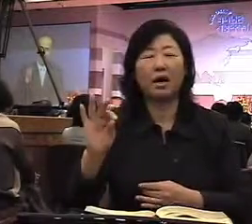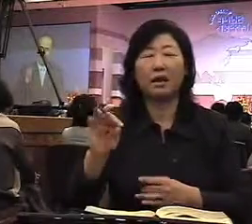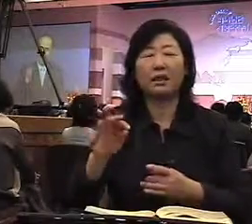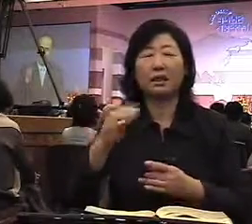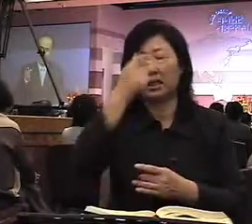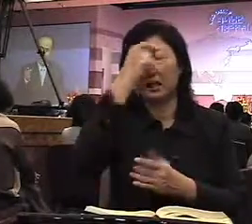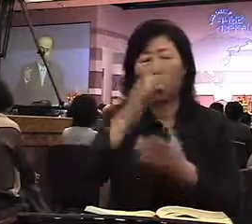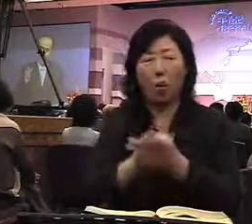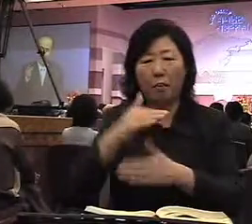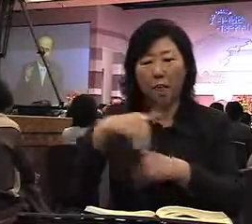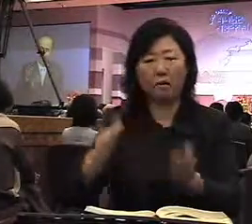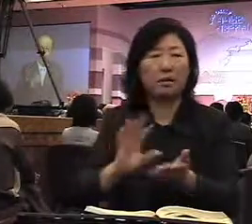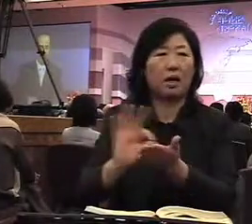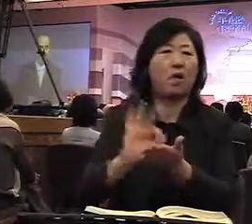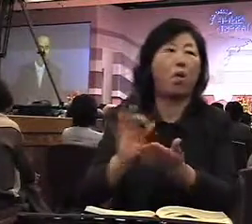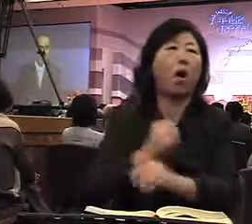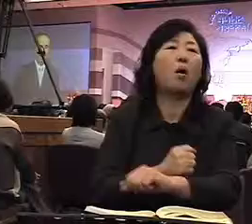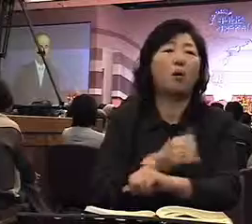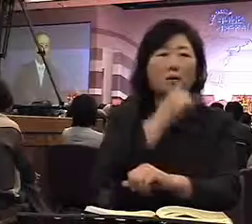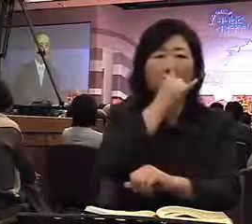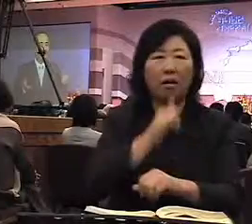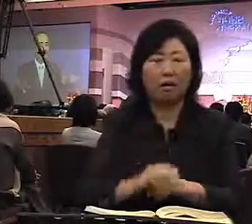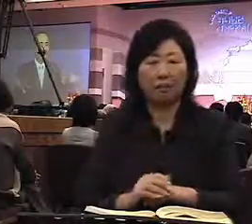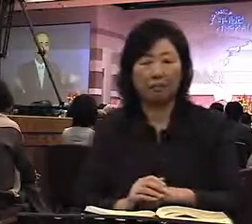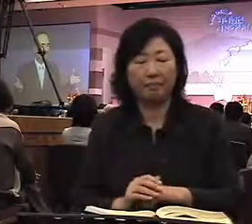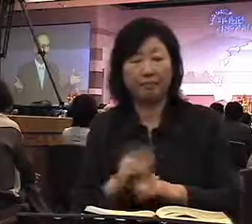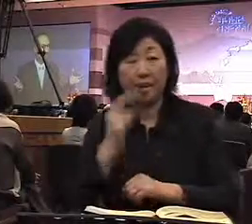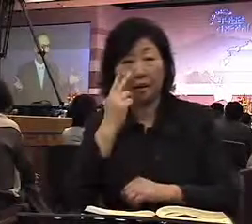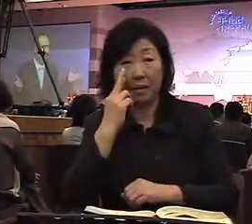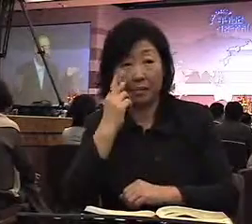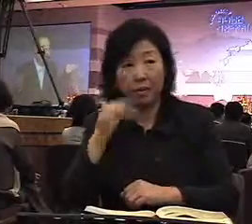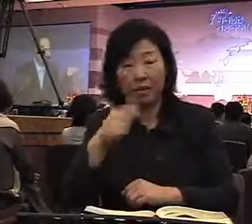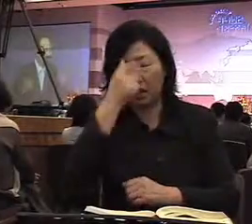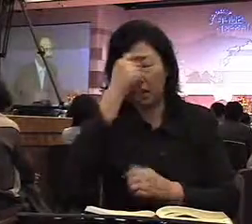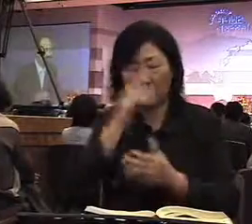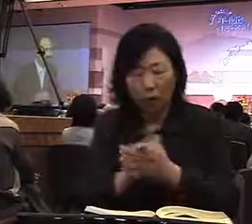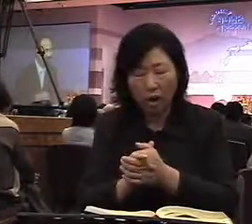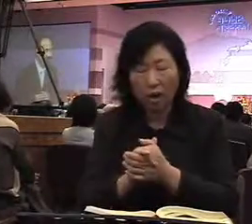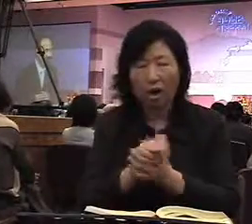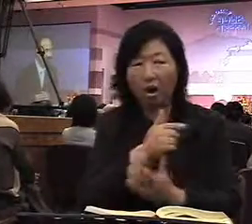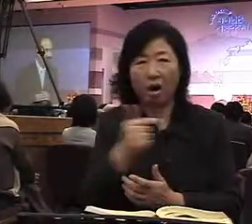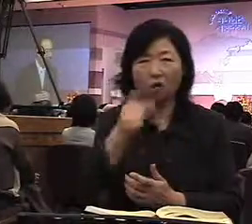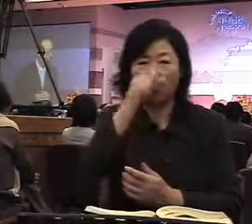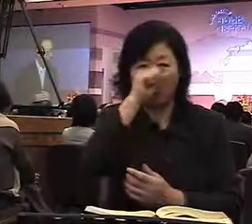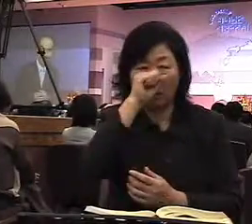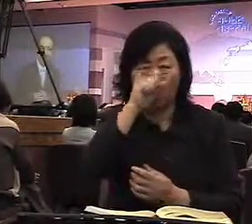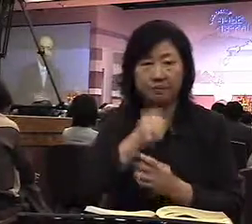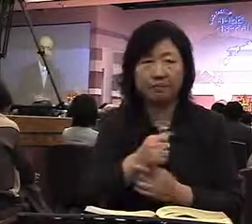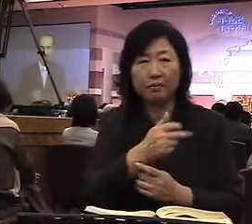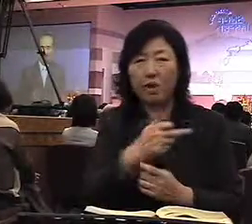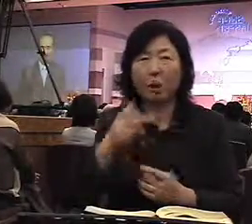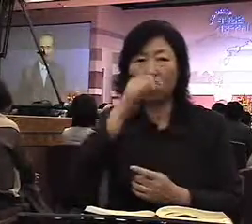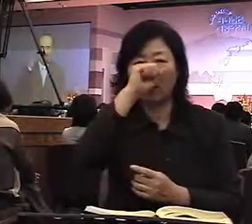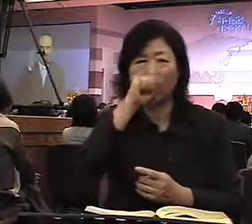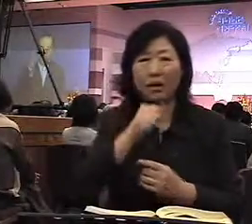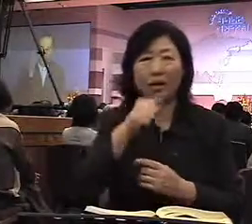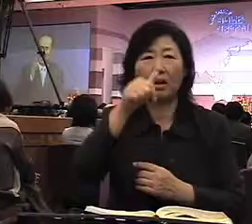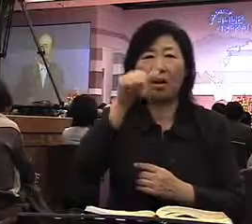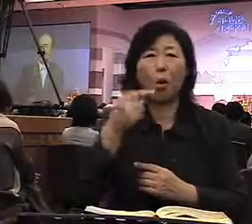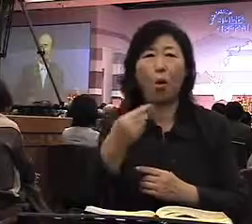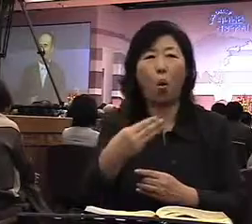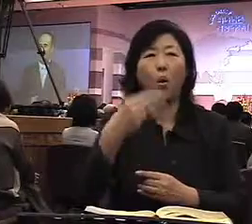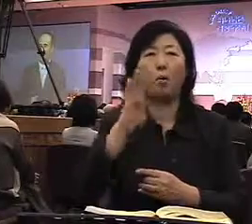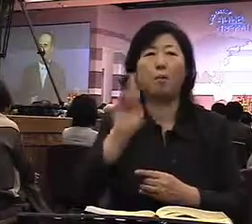가운데 그걸 기도방으로 사용하시는 분이 글을 읽었어. 그럼 미국은 기도하기가 얼마나 좋습니까? 너무너무 좋아요. 난 골방을